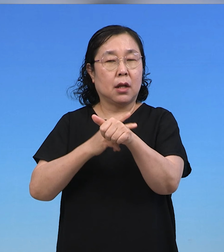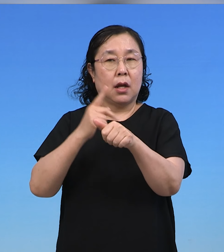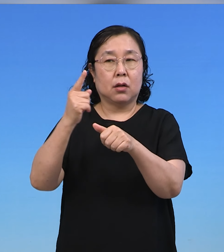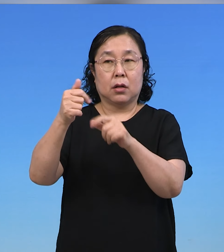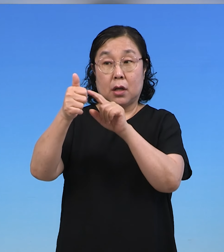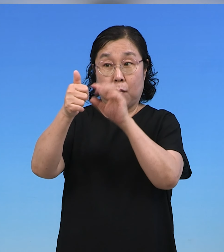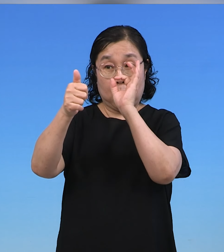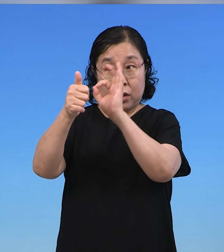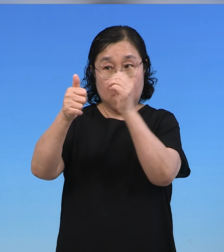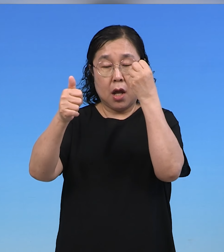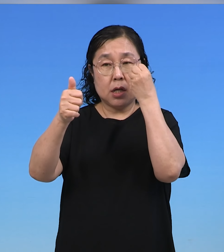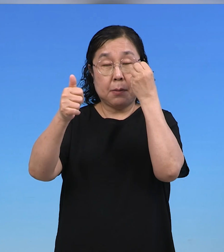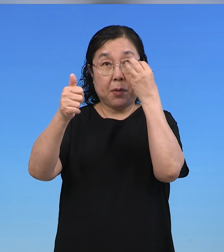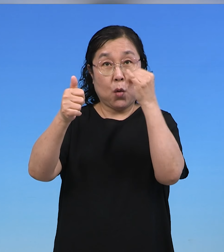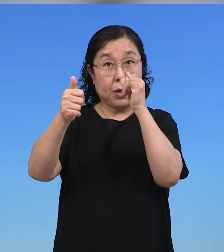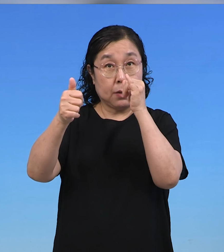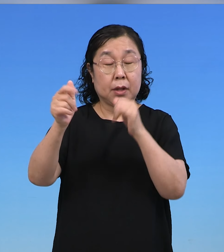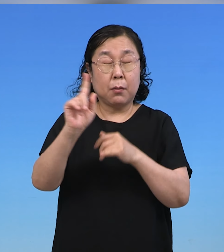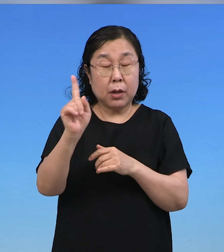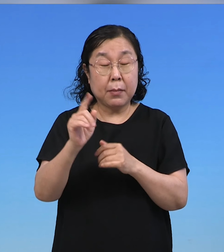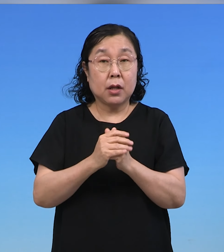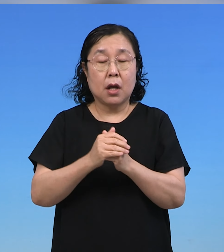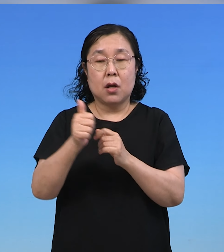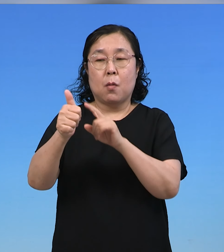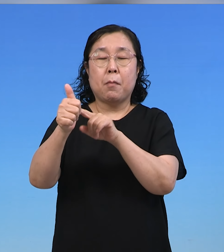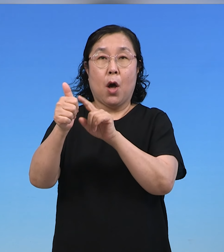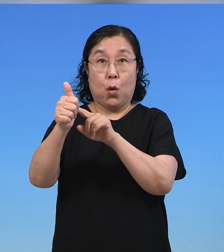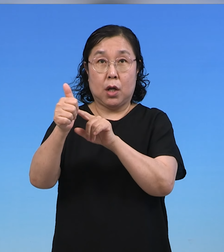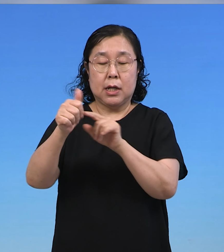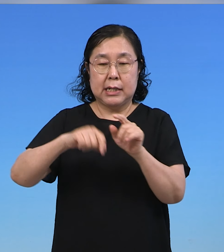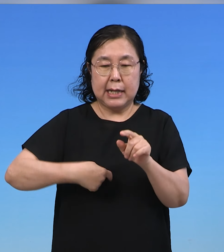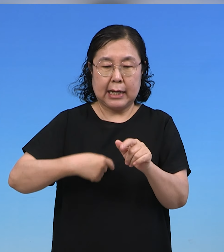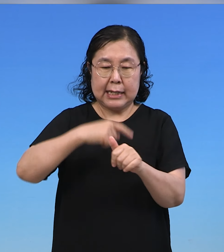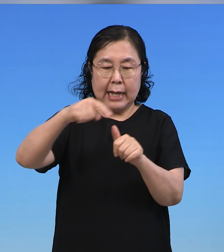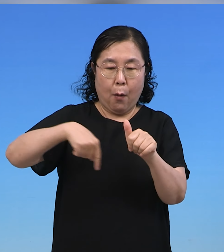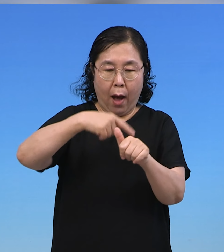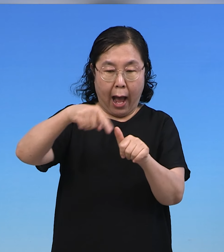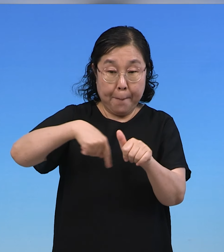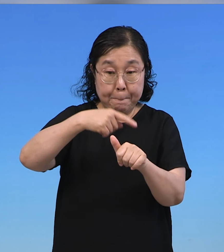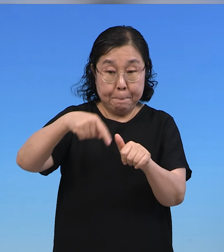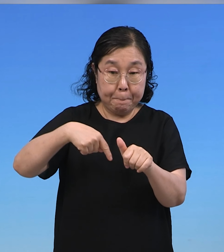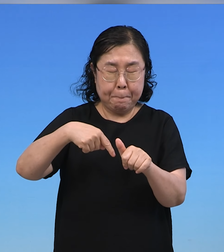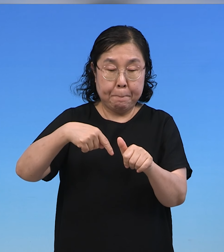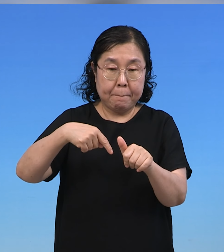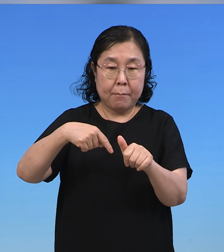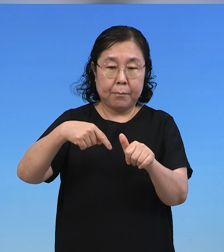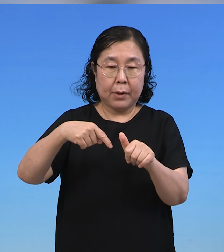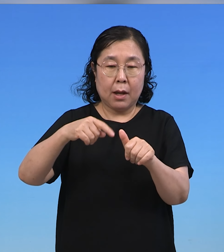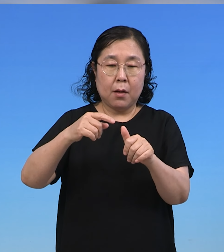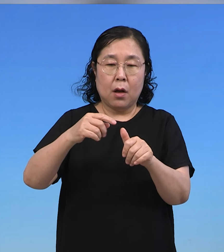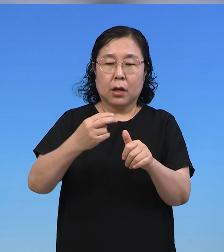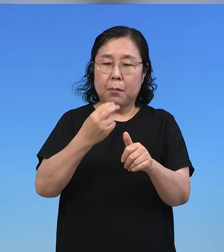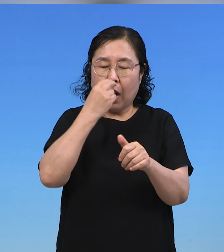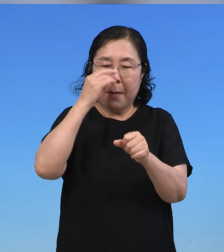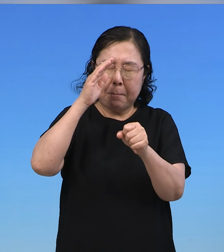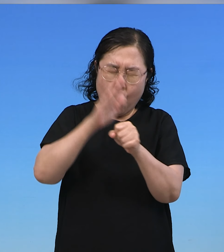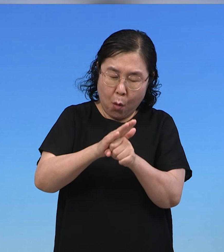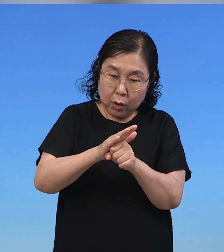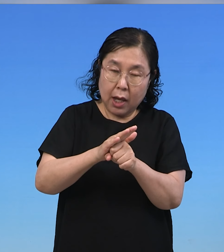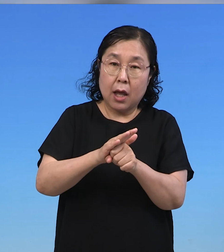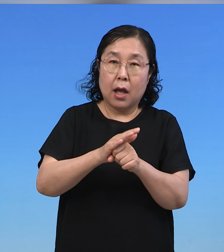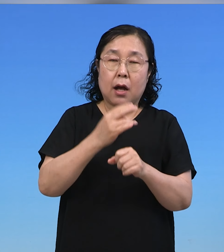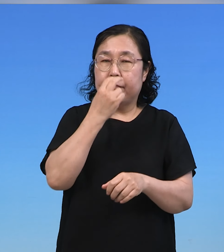있다면, 그는 어떤 상황이 그에게 주어지든지 간에, 심지어는 참 억울하게 감옥에 들어가는